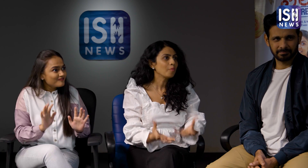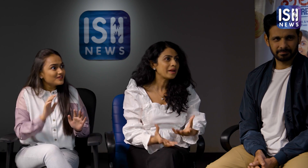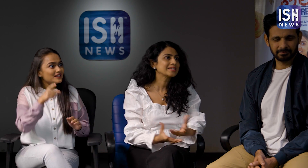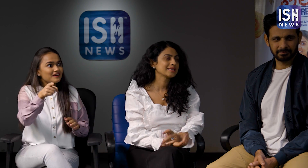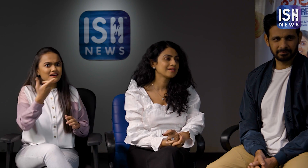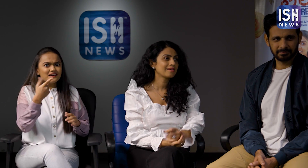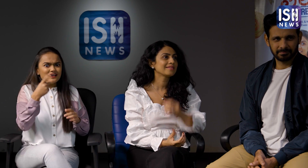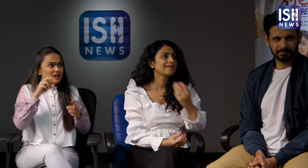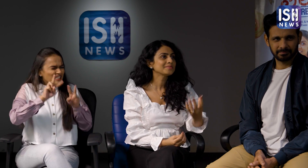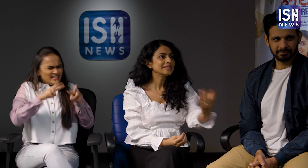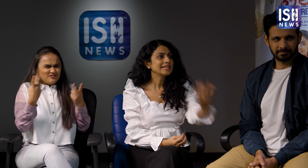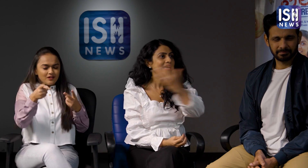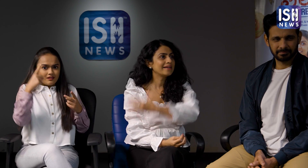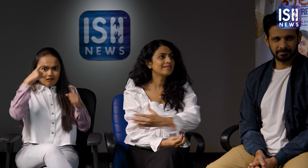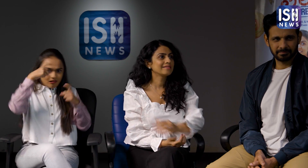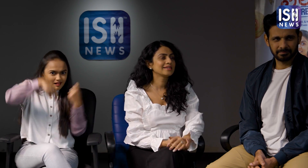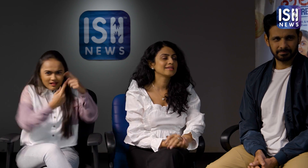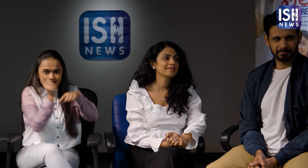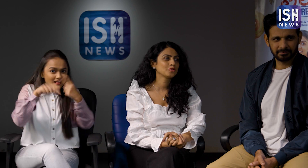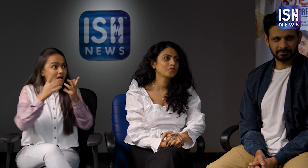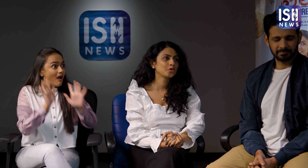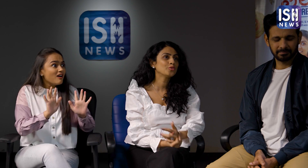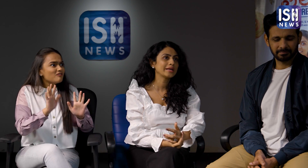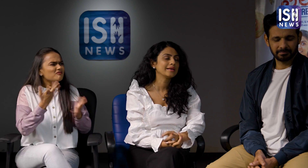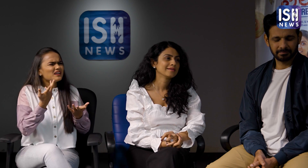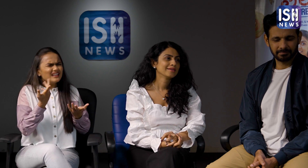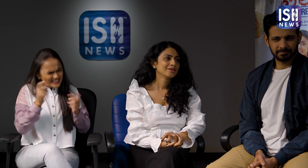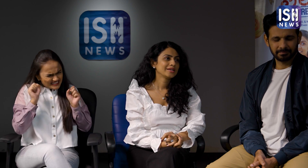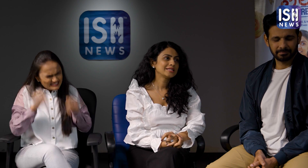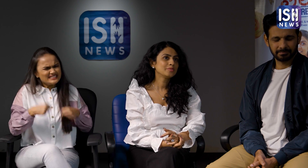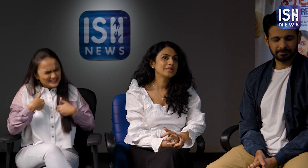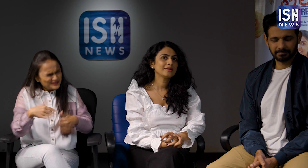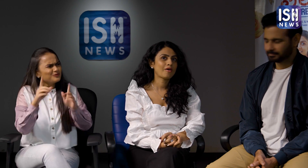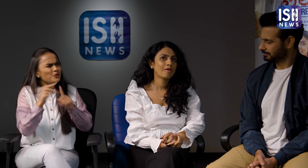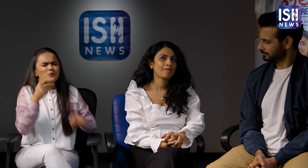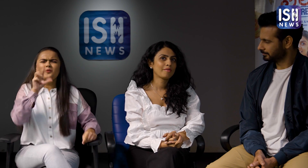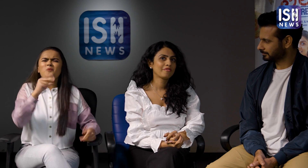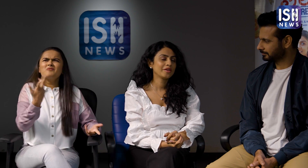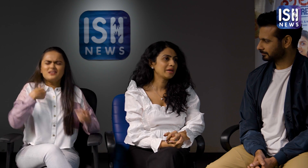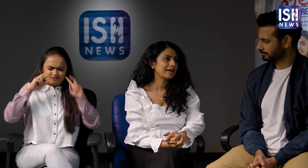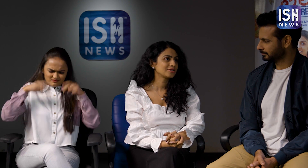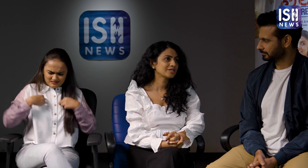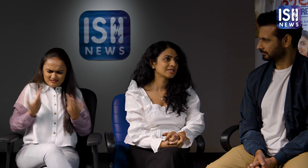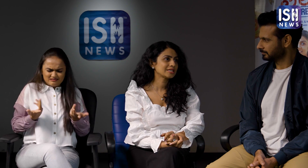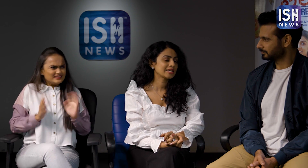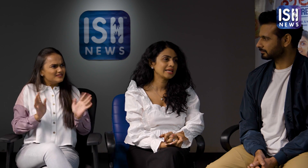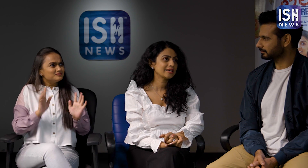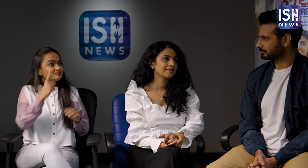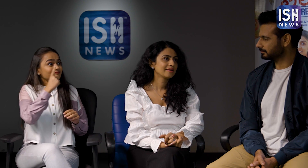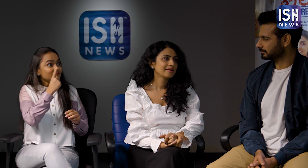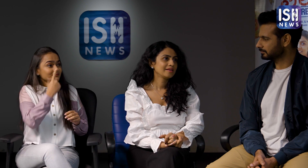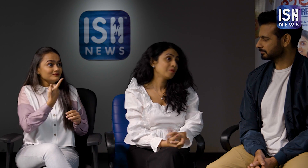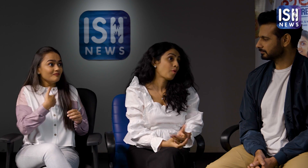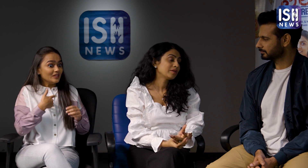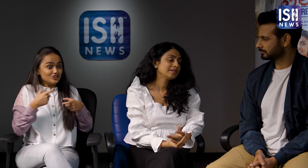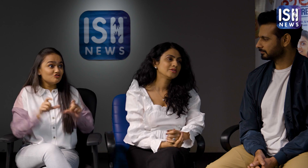इतना कॉम्प्लेक्स किरदार, इतना लेयर्ड किरदार, तो क्यों नहीं। किसी भी फीमेल एक्ट्रेस के